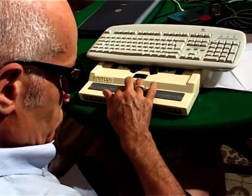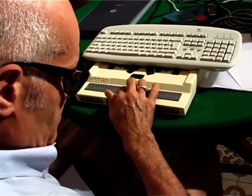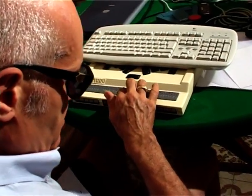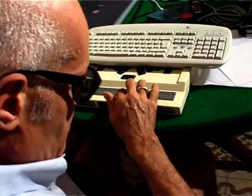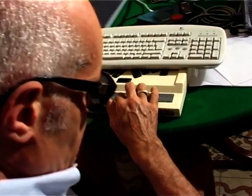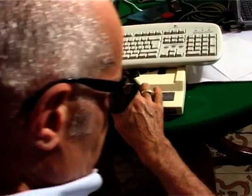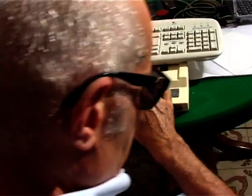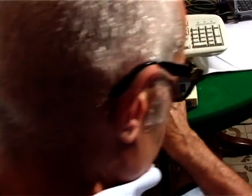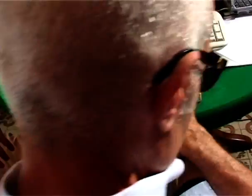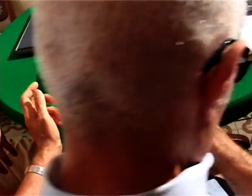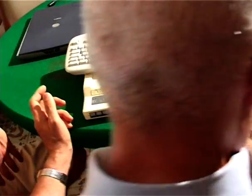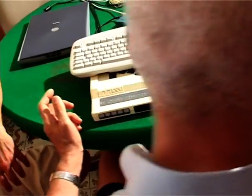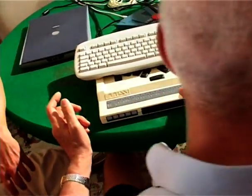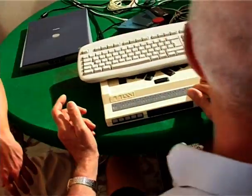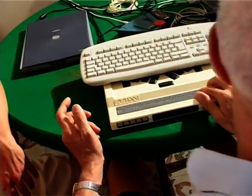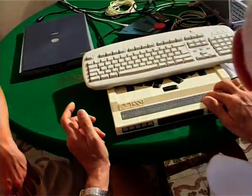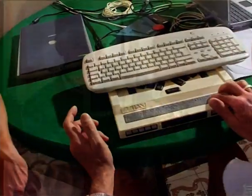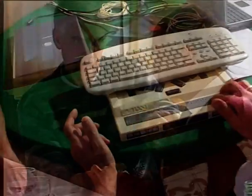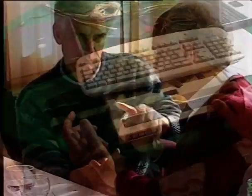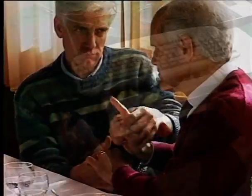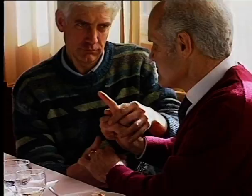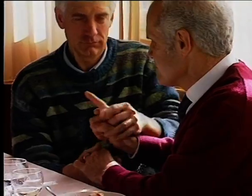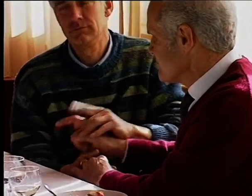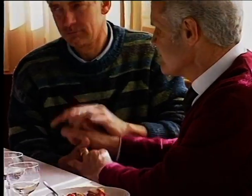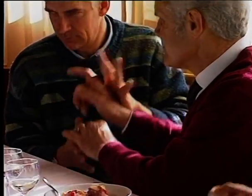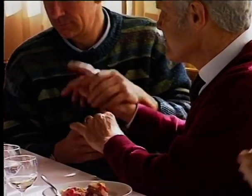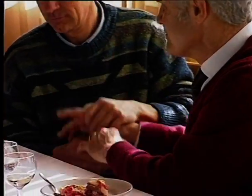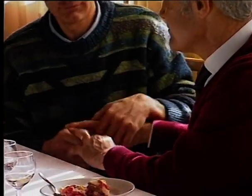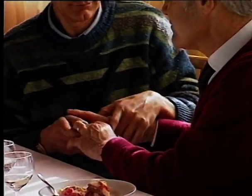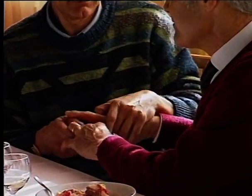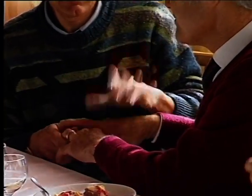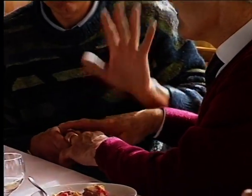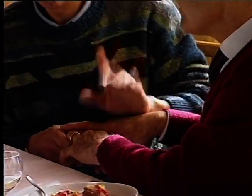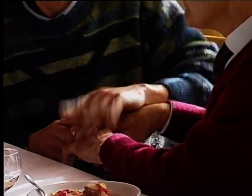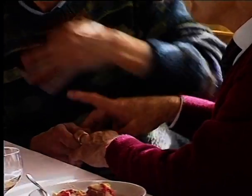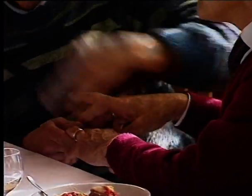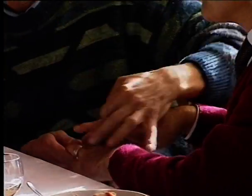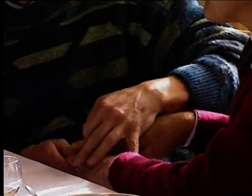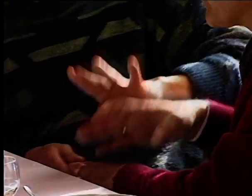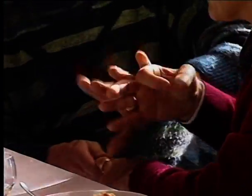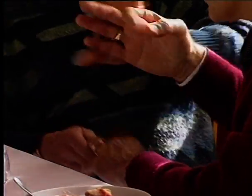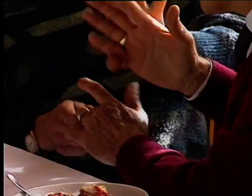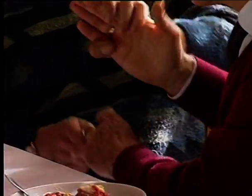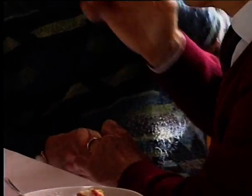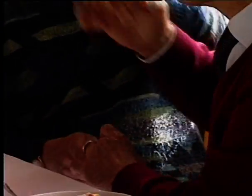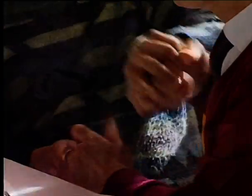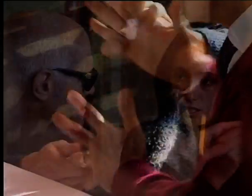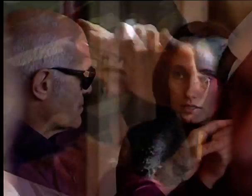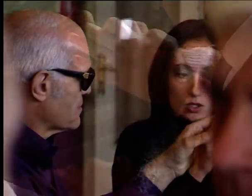la comunicazione a distanza tramite computer. La lingua italiana dei segni è invece una vera e propria lingua, con